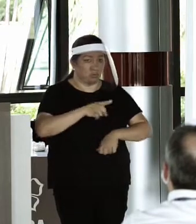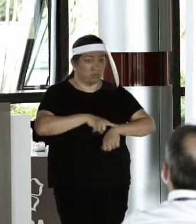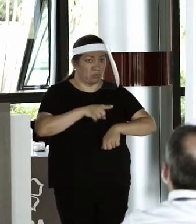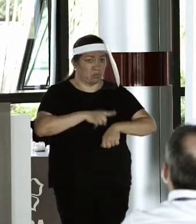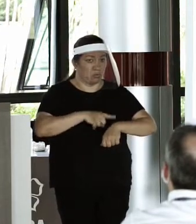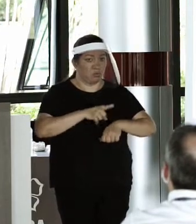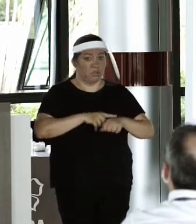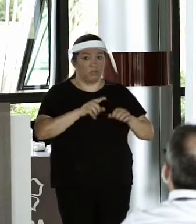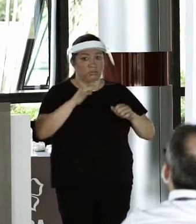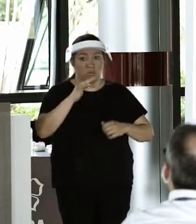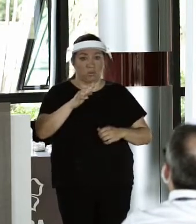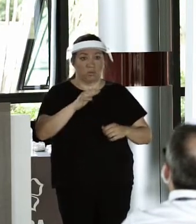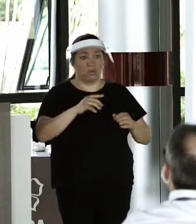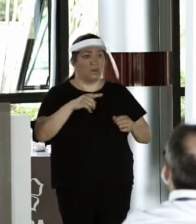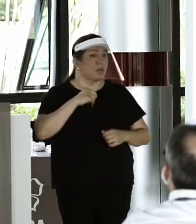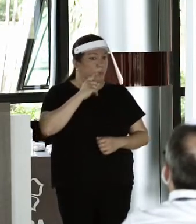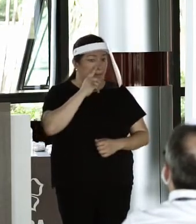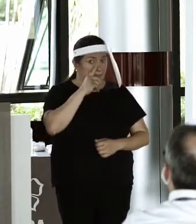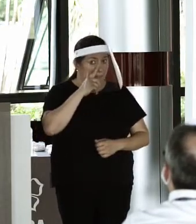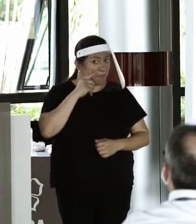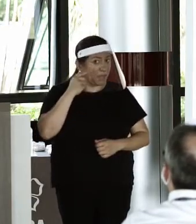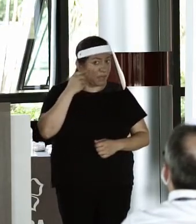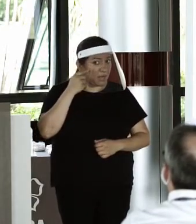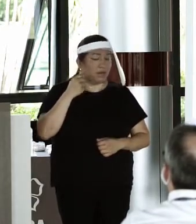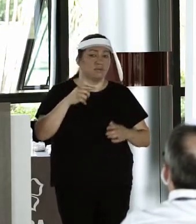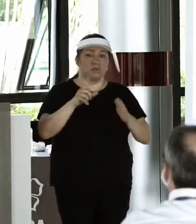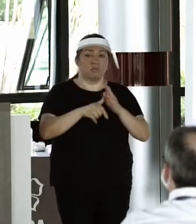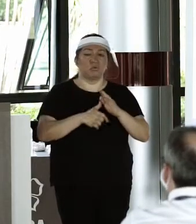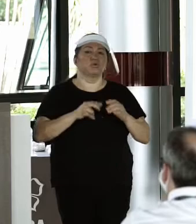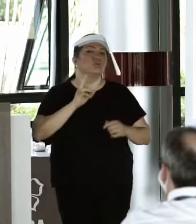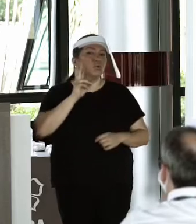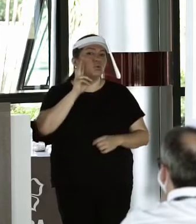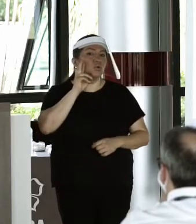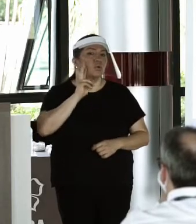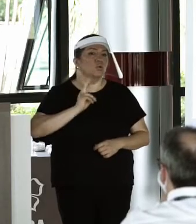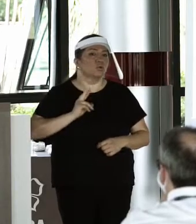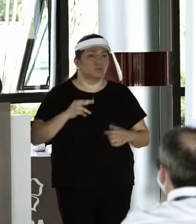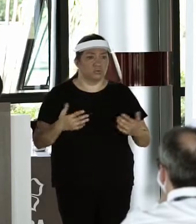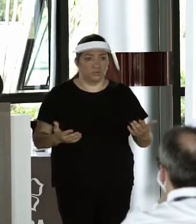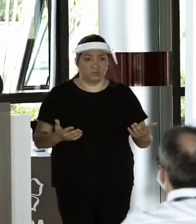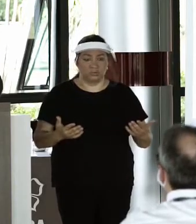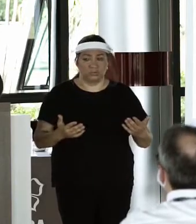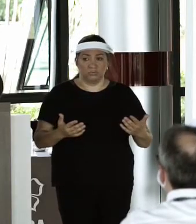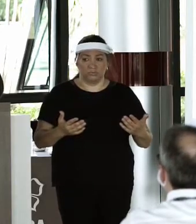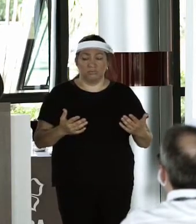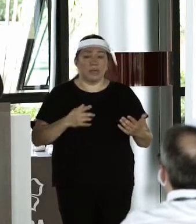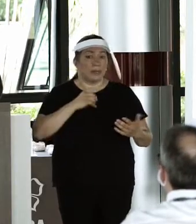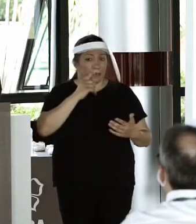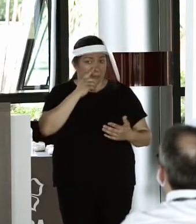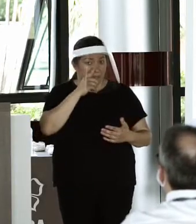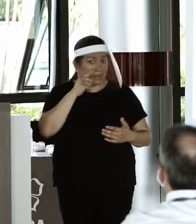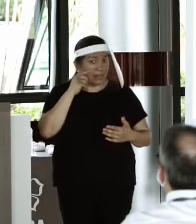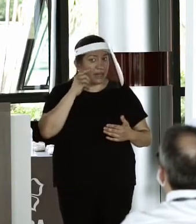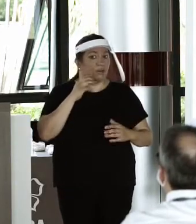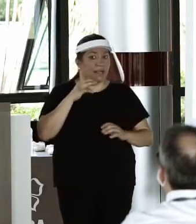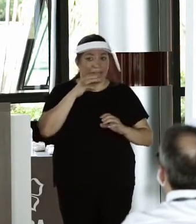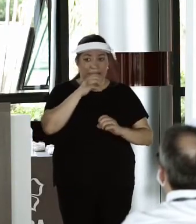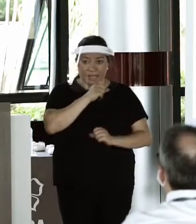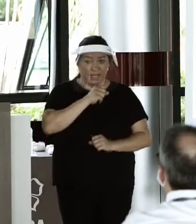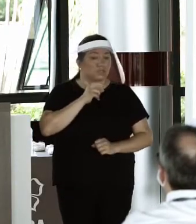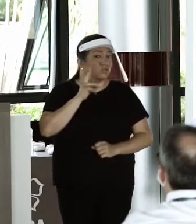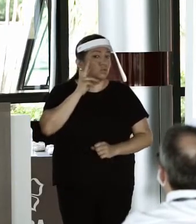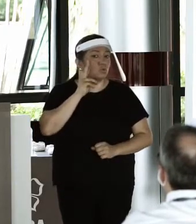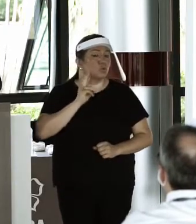que estava amarelo, o defeito, e outro momento que ele estava roxo? Então, no momento amarelo, ele estava mais quente. No roxo, ele estava mais